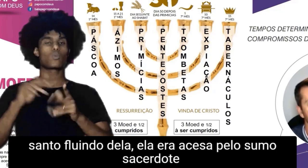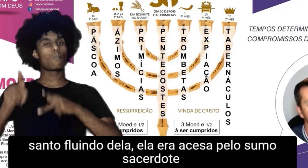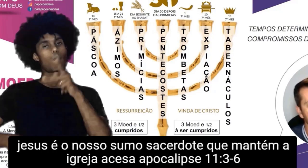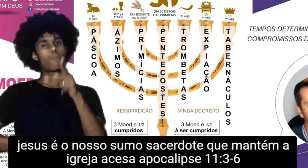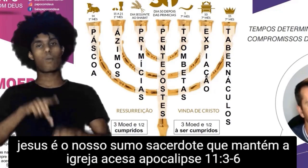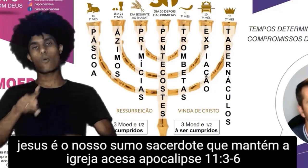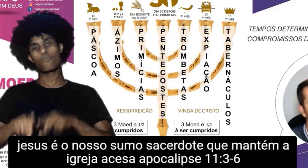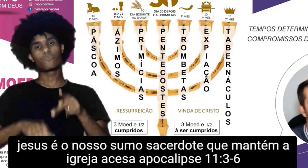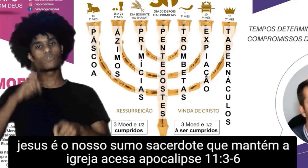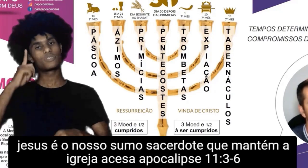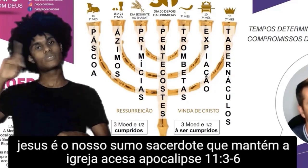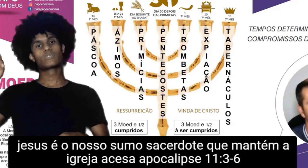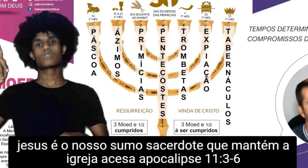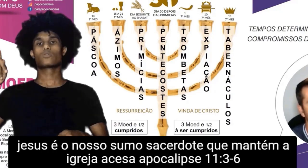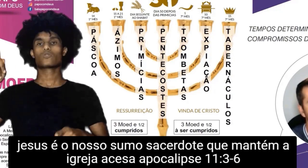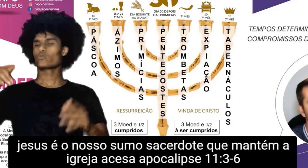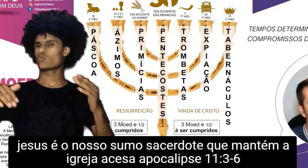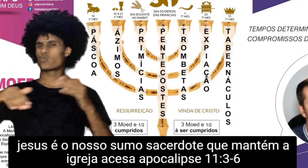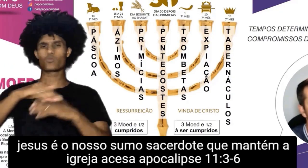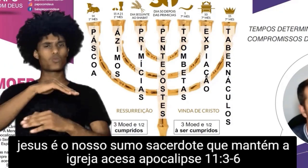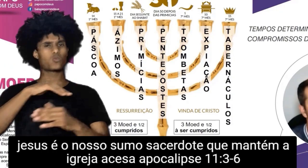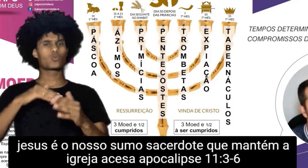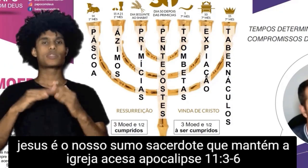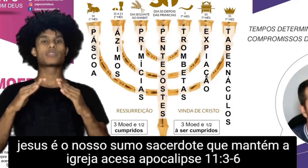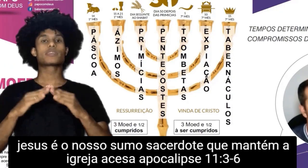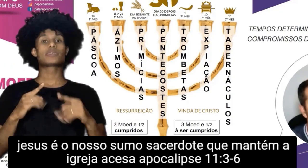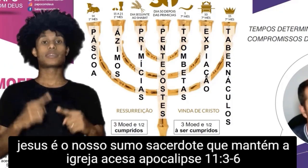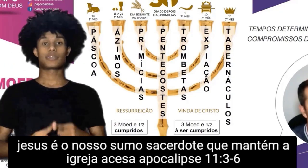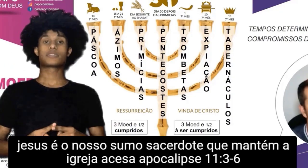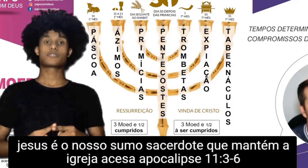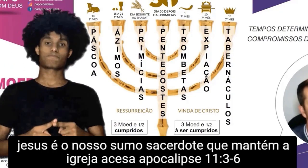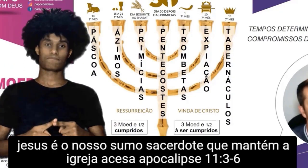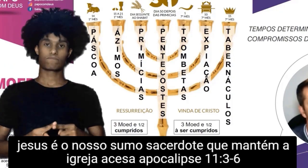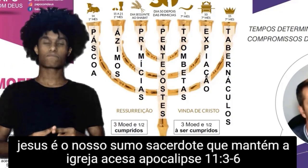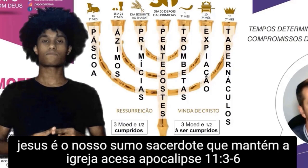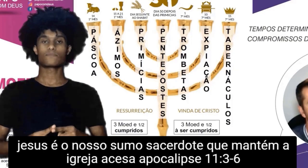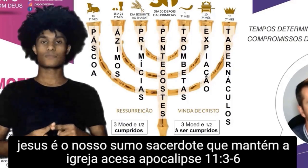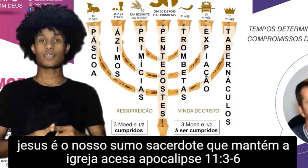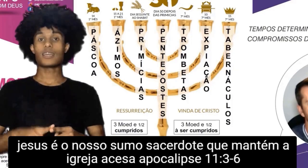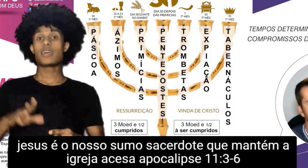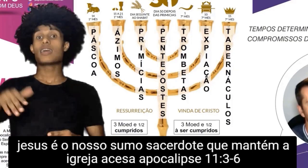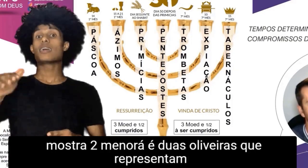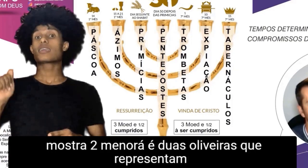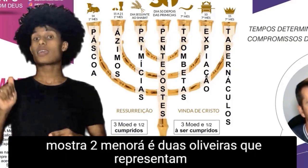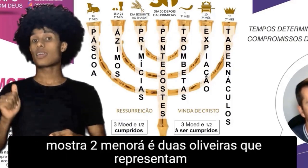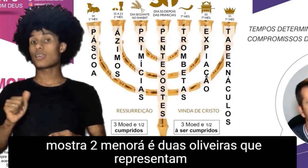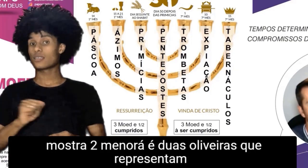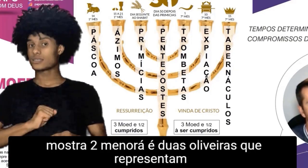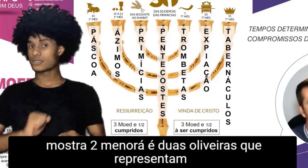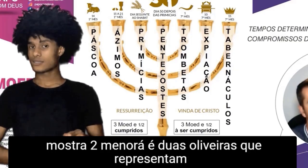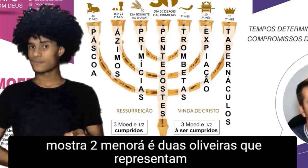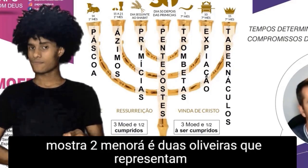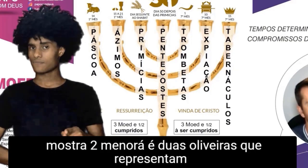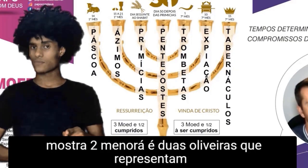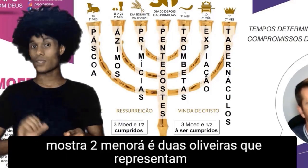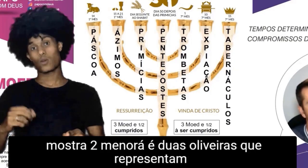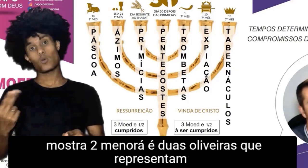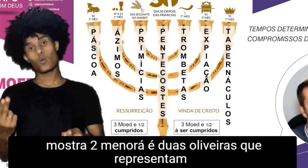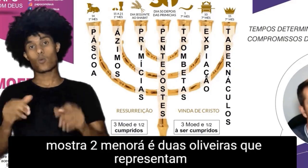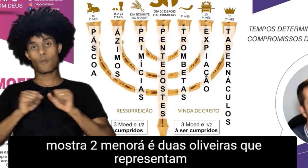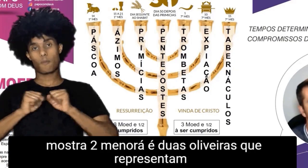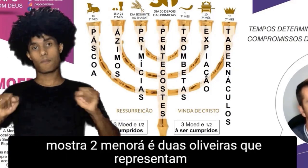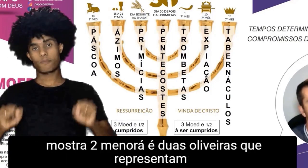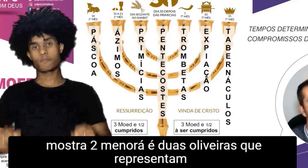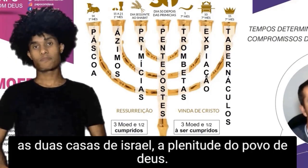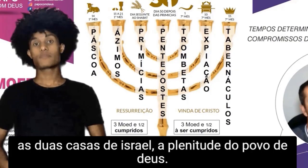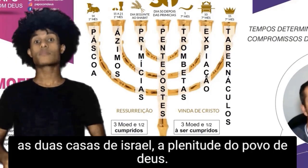sacerdote. Jesus é nosso sumo sacerdote que mantém a igreja acesa. Apocalipse 11, 3 a 6 mostra 2 menorás e 2 oliveiras